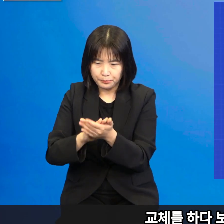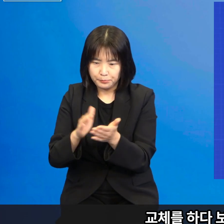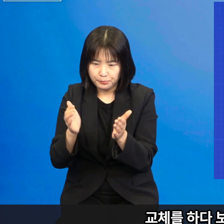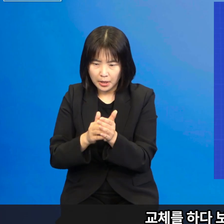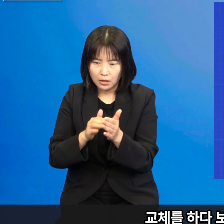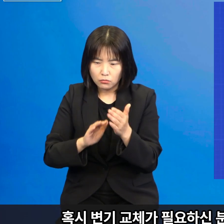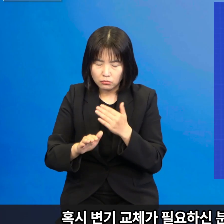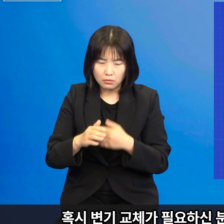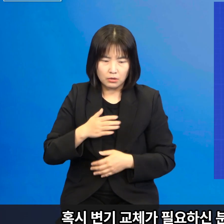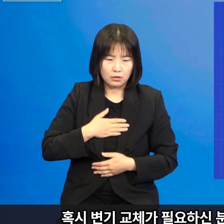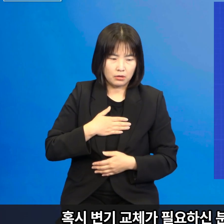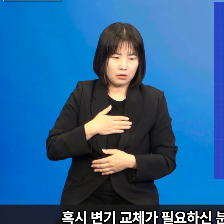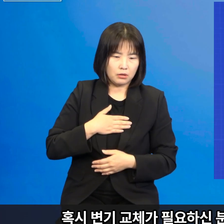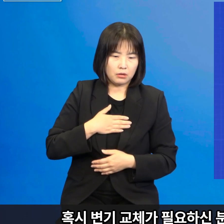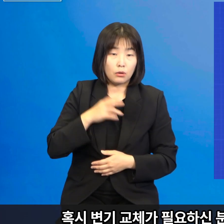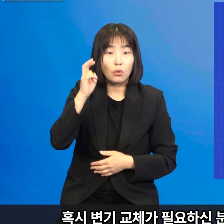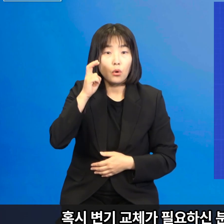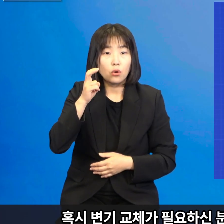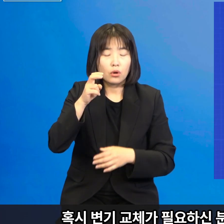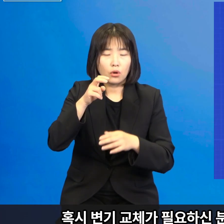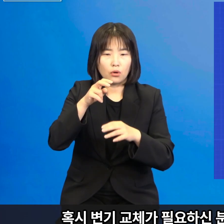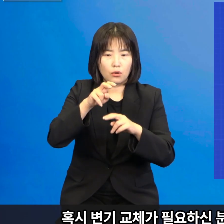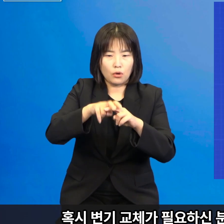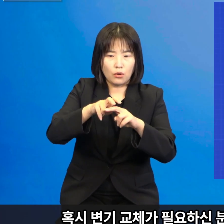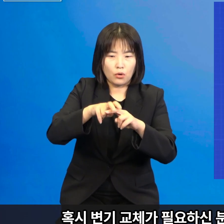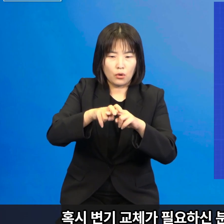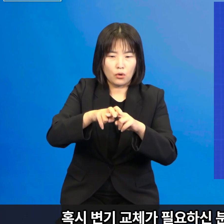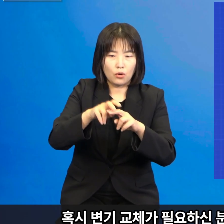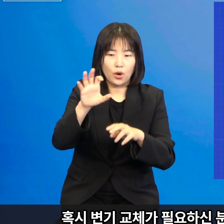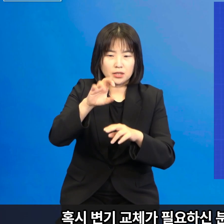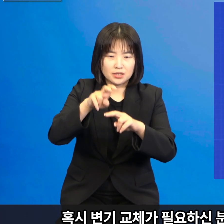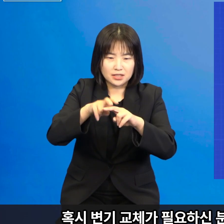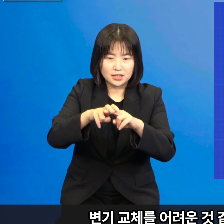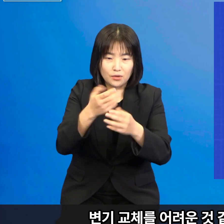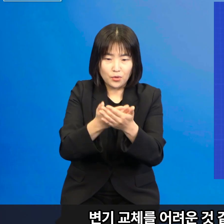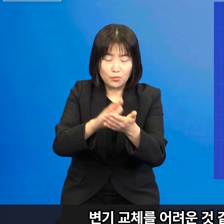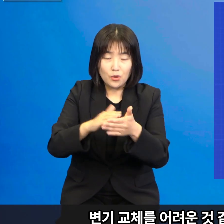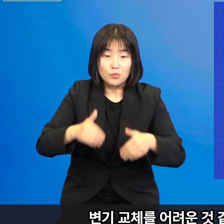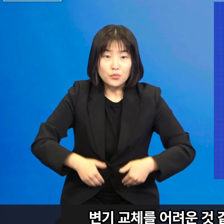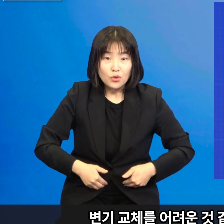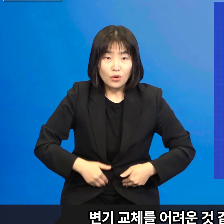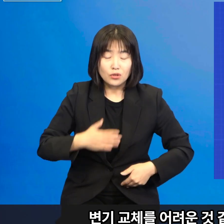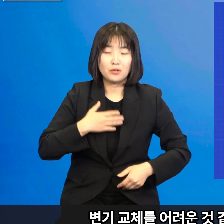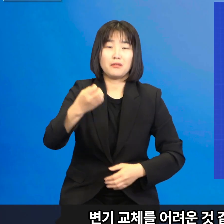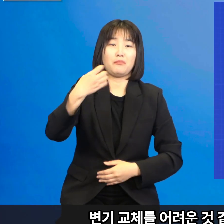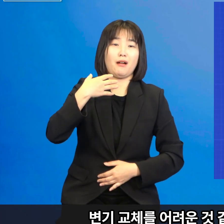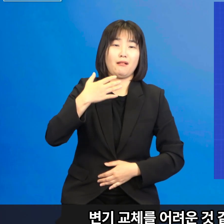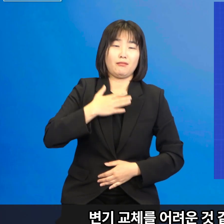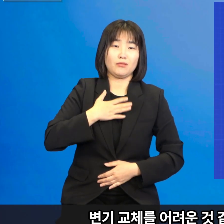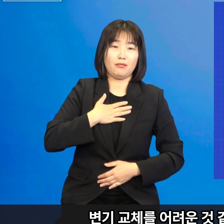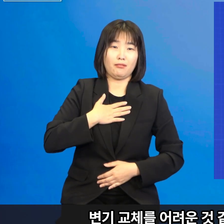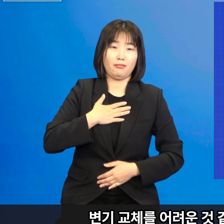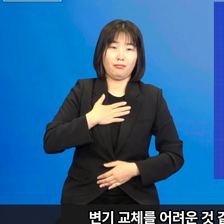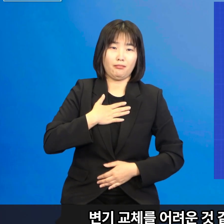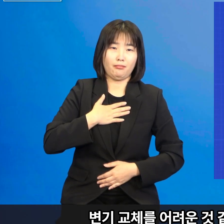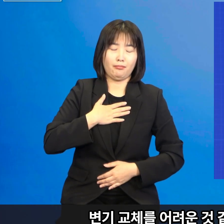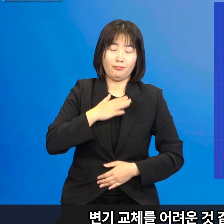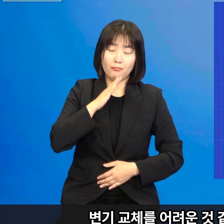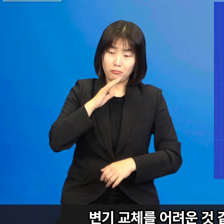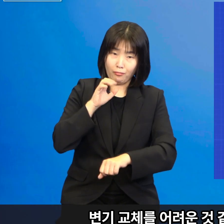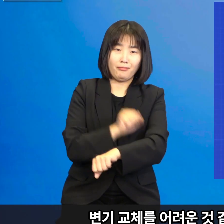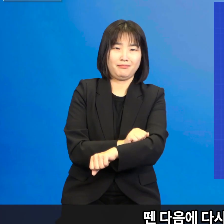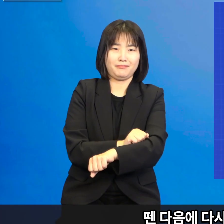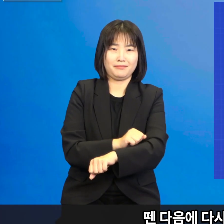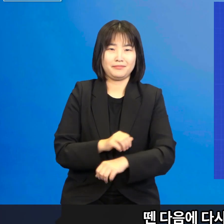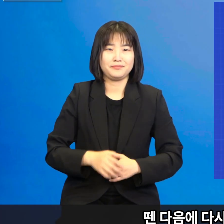보니 익숙해져서 혹시 변기 교체가 필요하신 분은 저에게 얘기하시면 제가 변기 교체가 어려운 것 같지만 생각보다